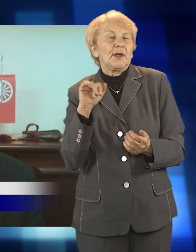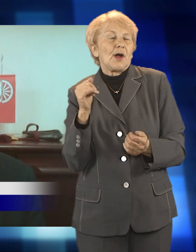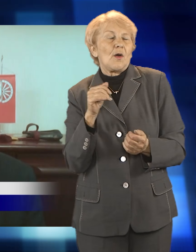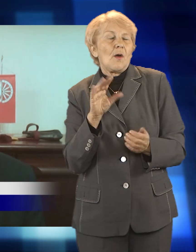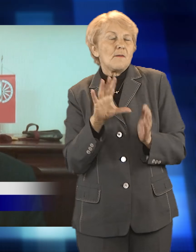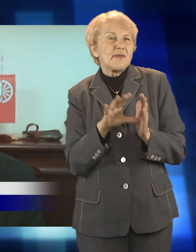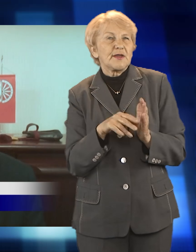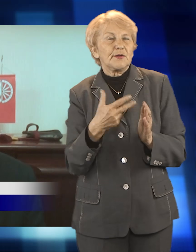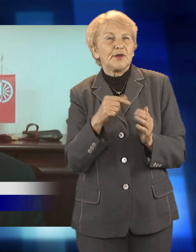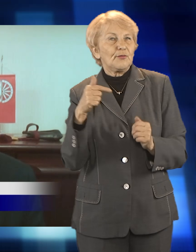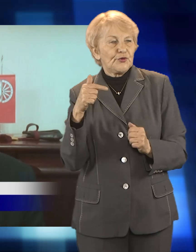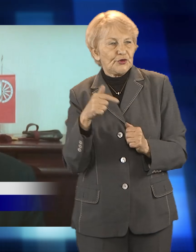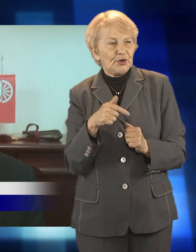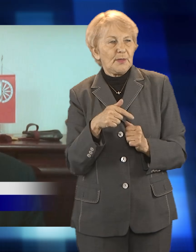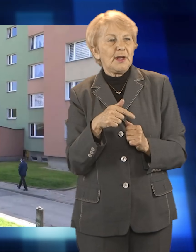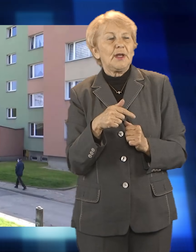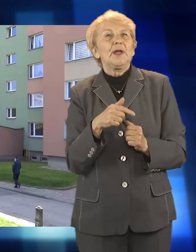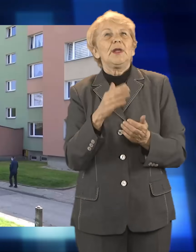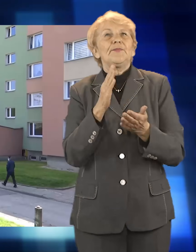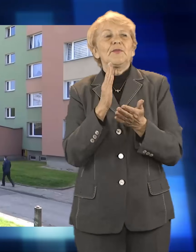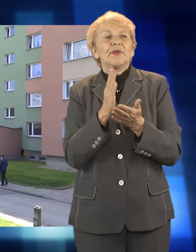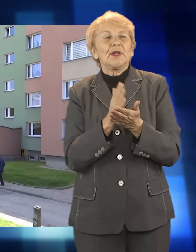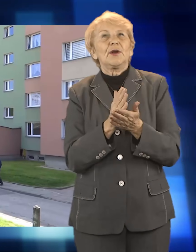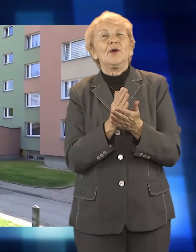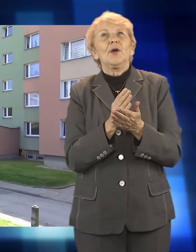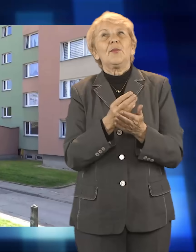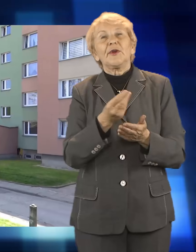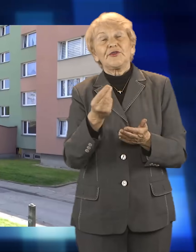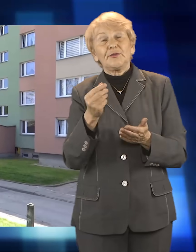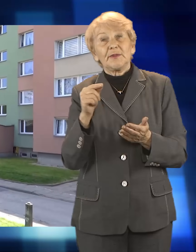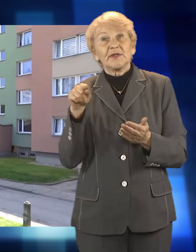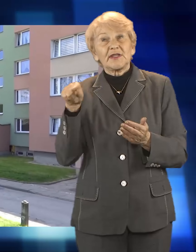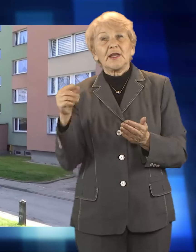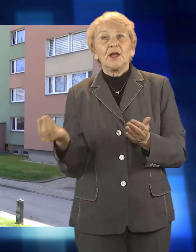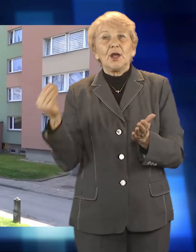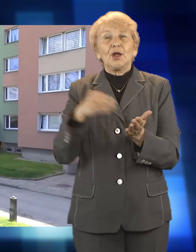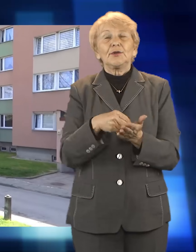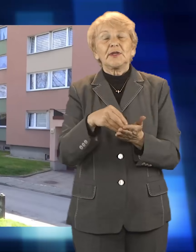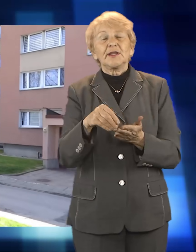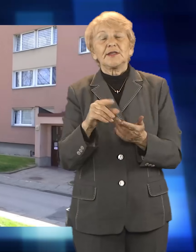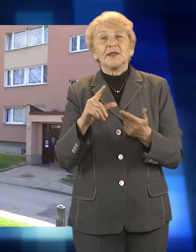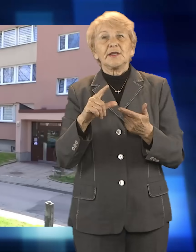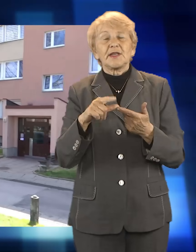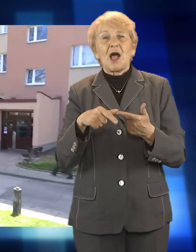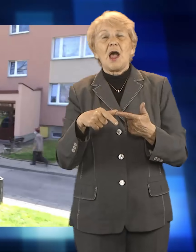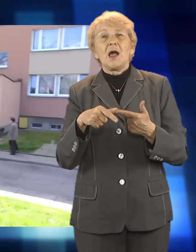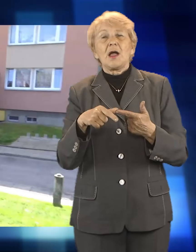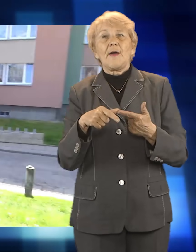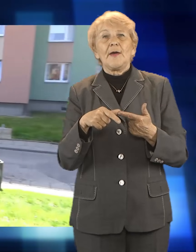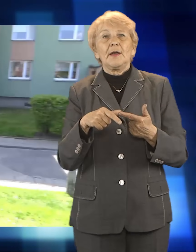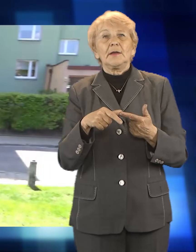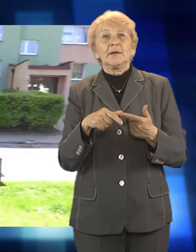de facto nie musimy wykonywać swoich pieniędzy tylko już płacąc za wykonanej roboty część płacimy